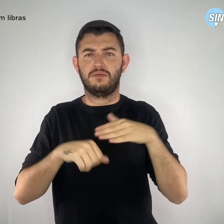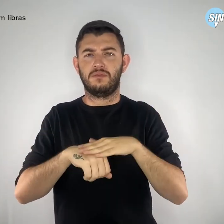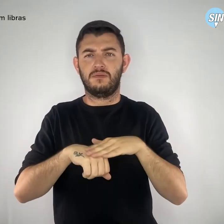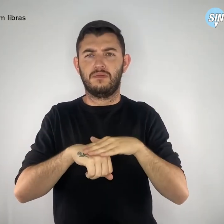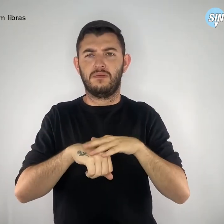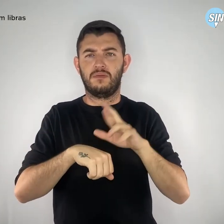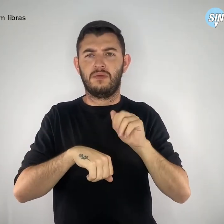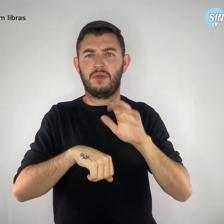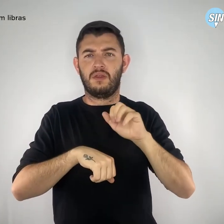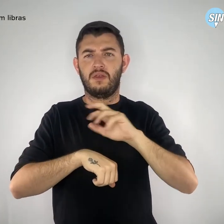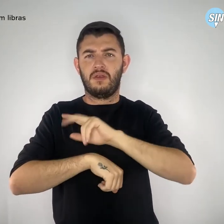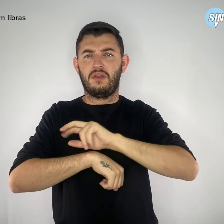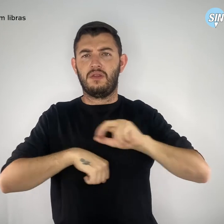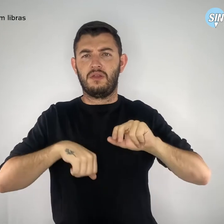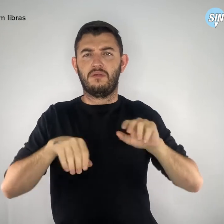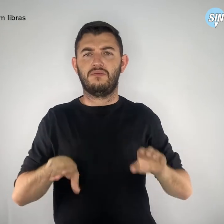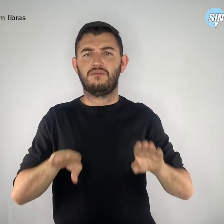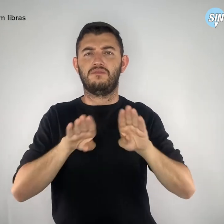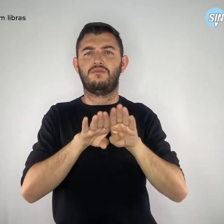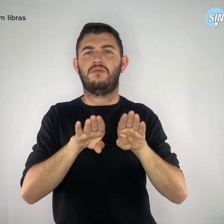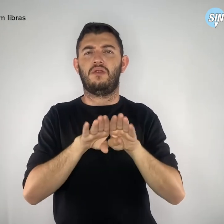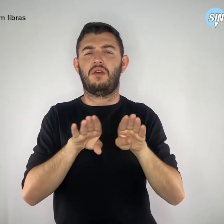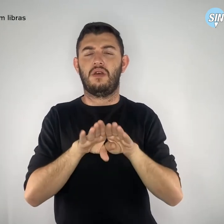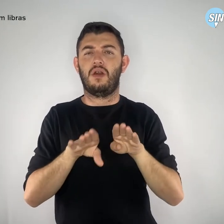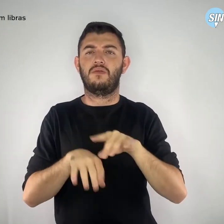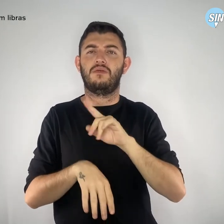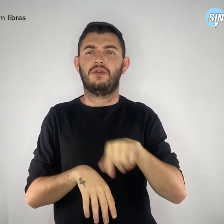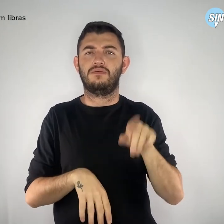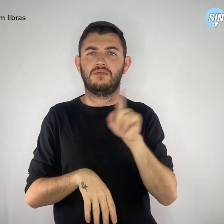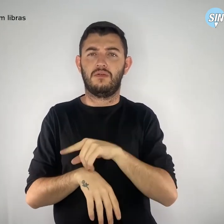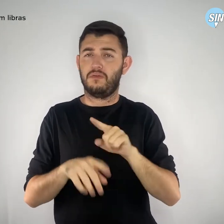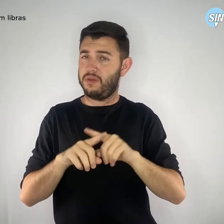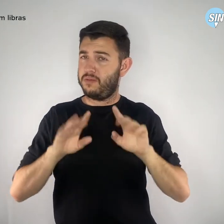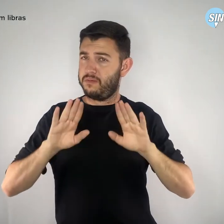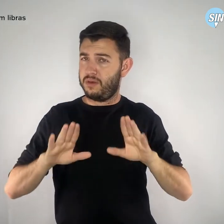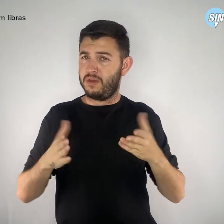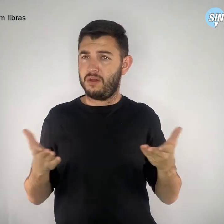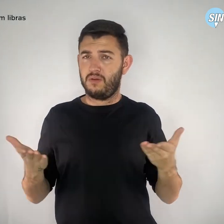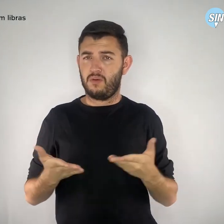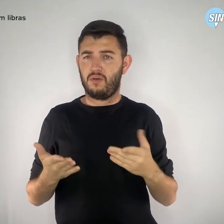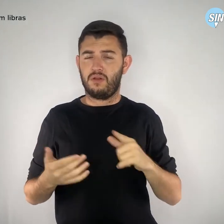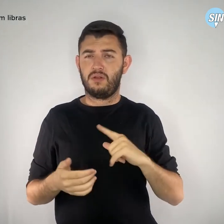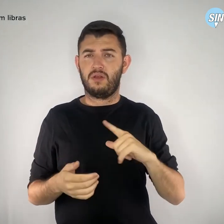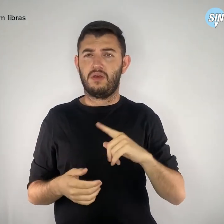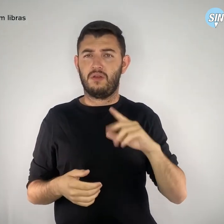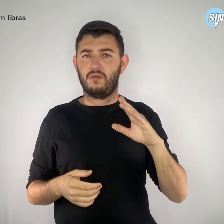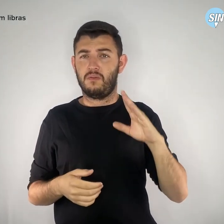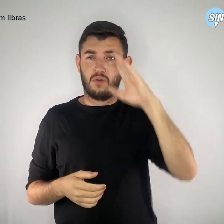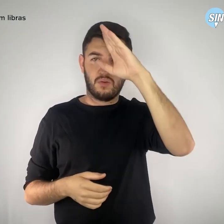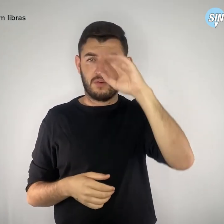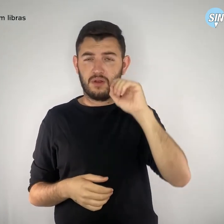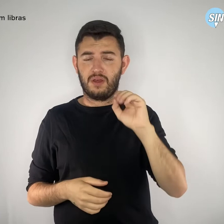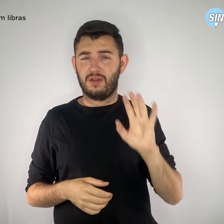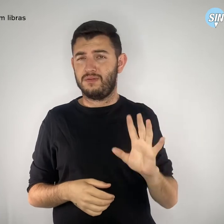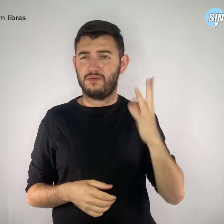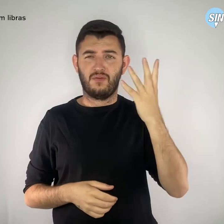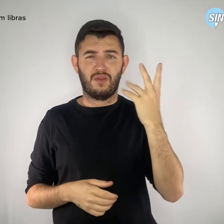Racial. Já com Jair Bolsonaro, a situação piorou. Houve desmonte